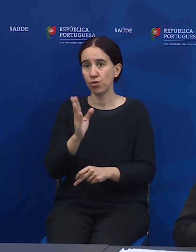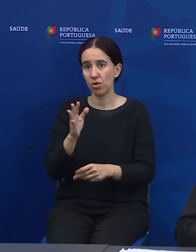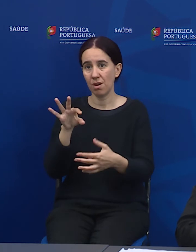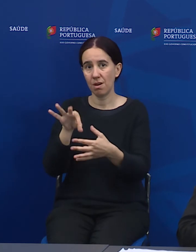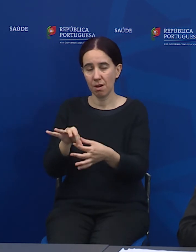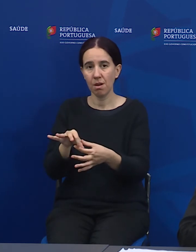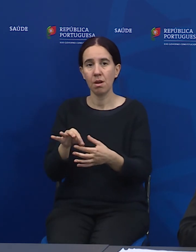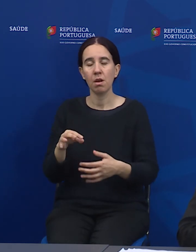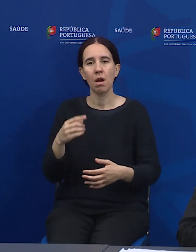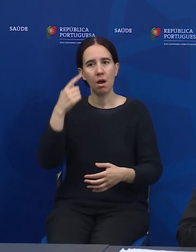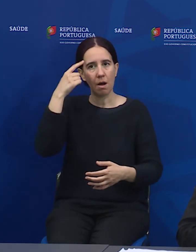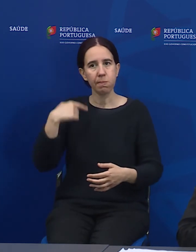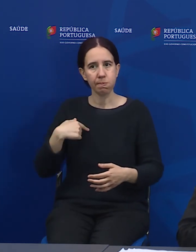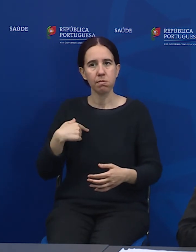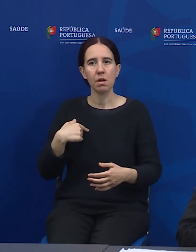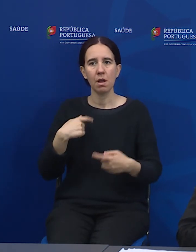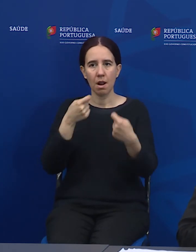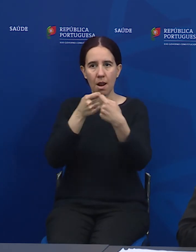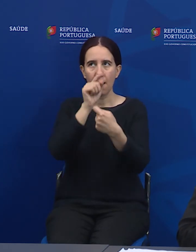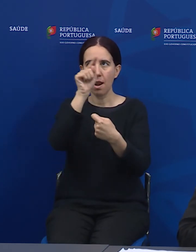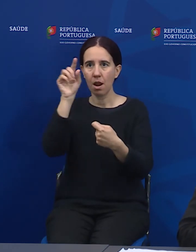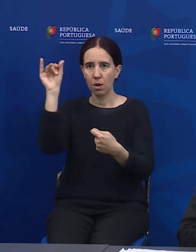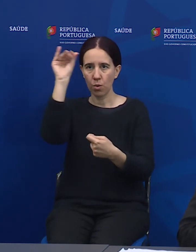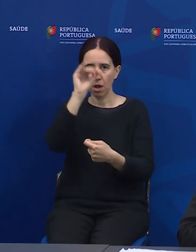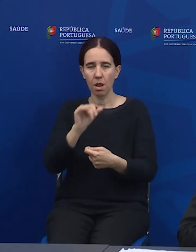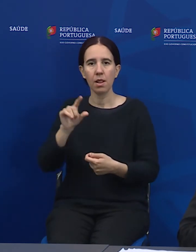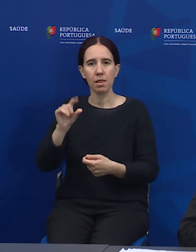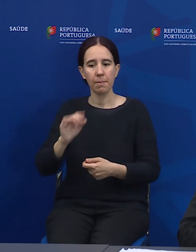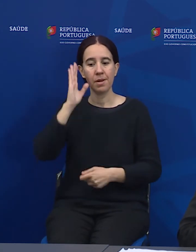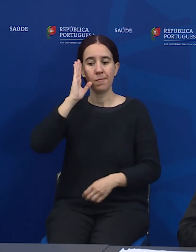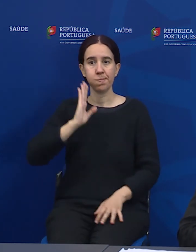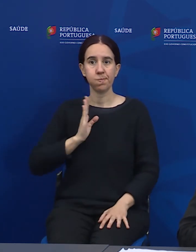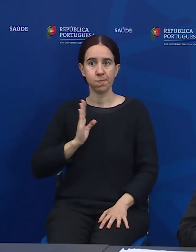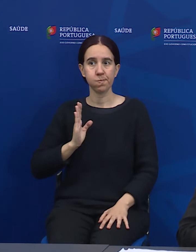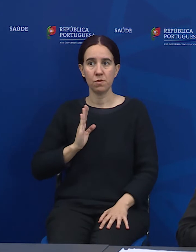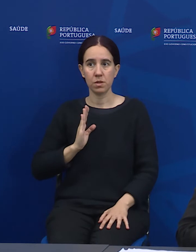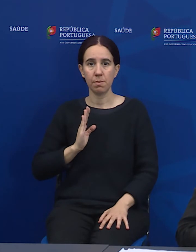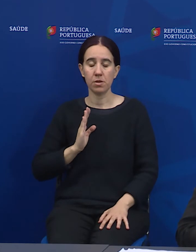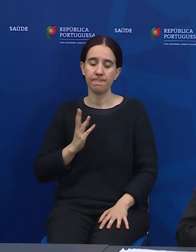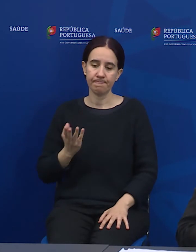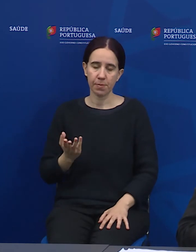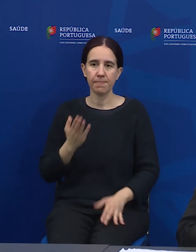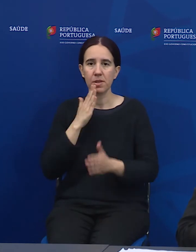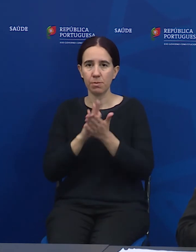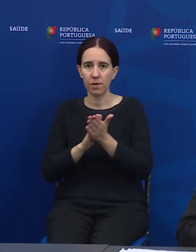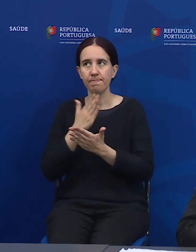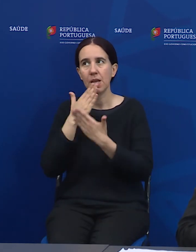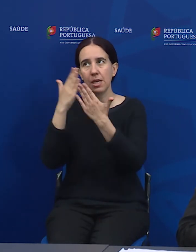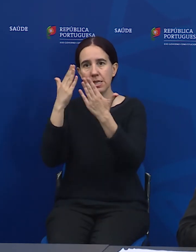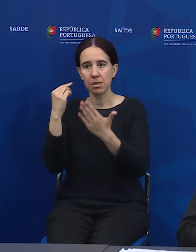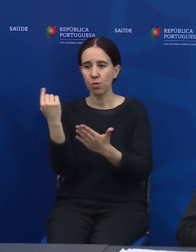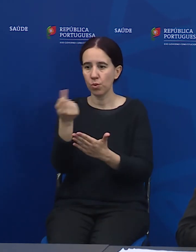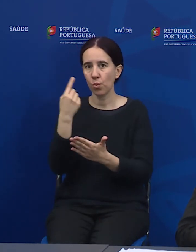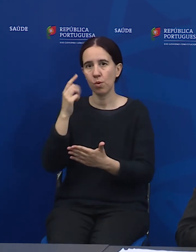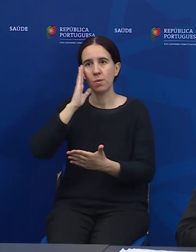essa sabemos que há muitas respostas que têm surgido localmente também as forças armadas e aqui também aproveito para agradecer